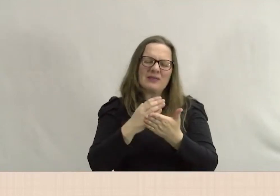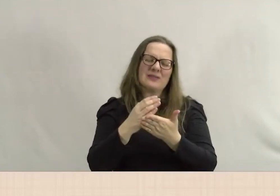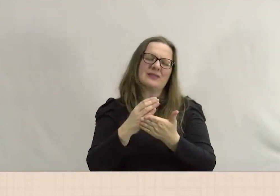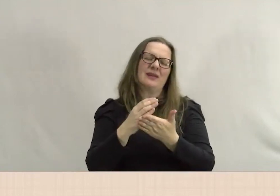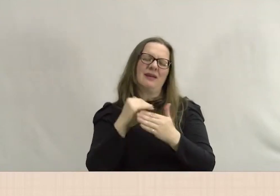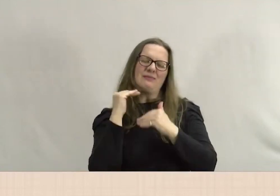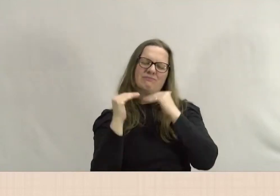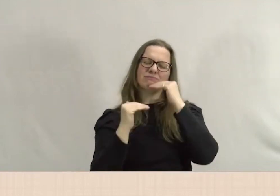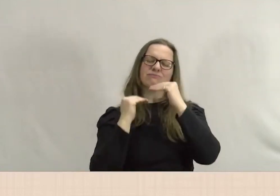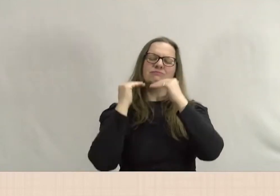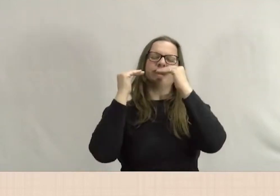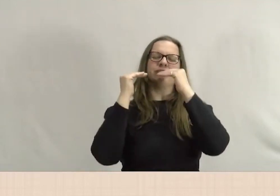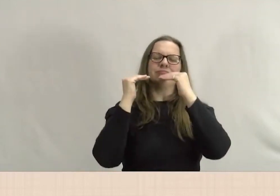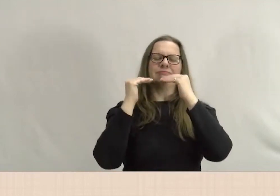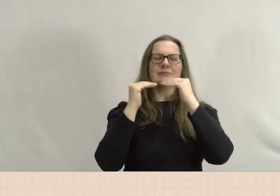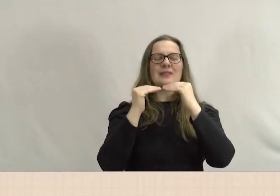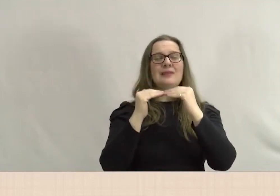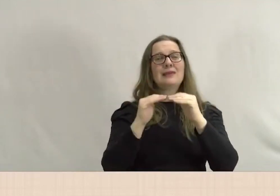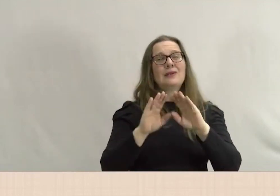irmãos.